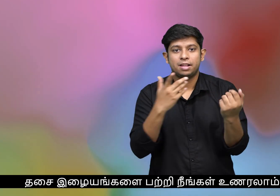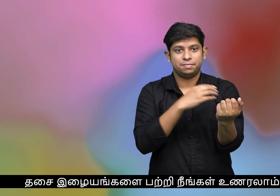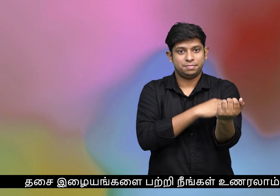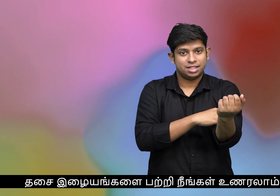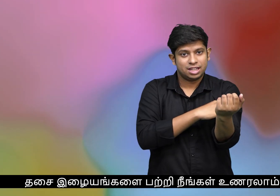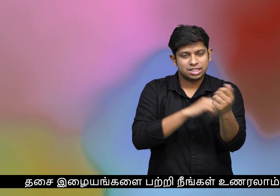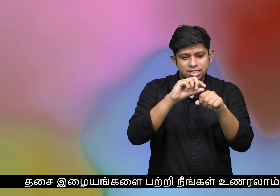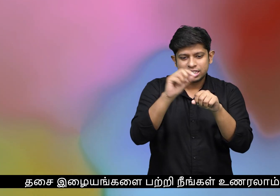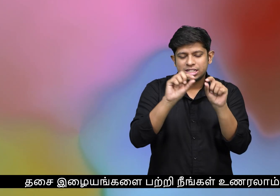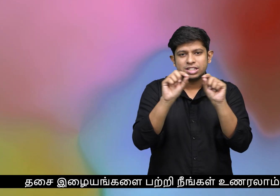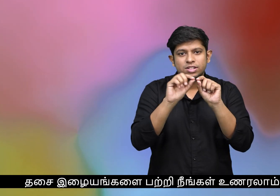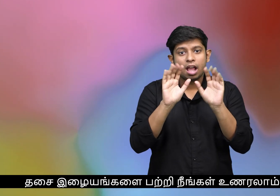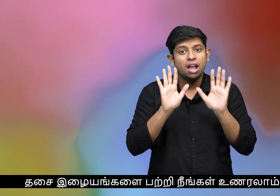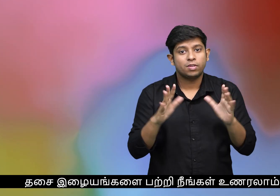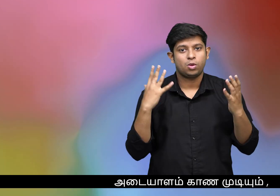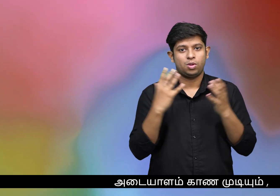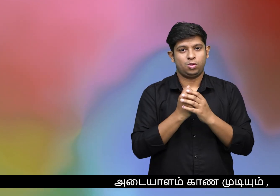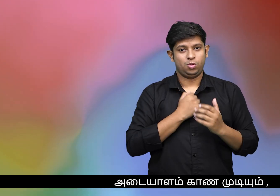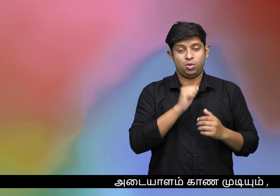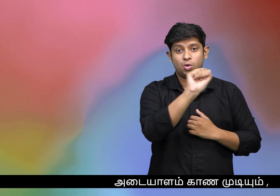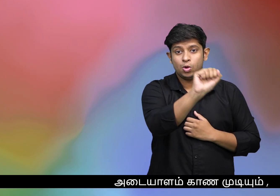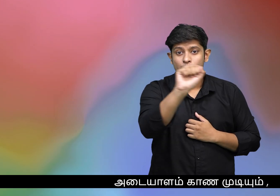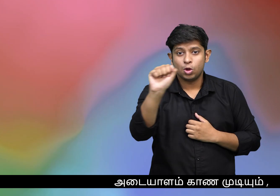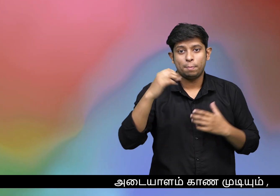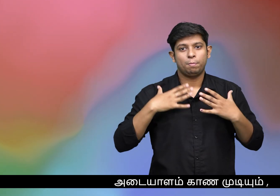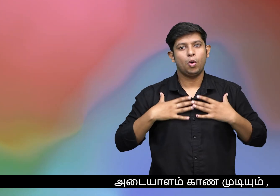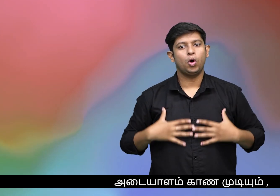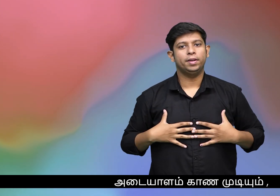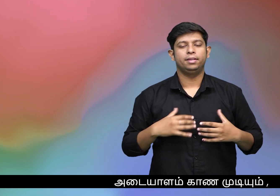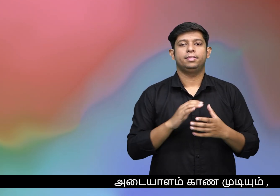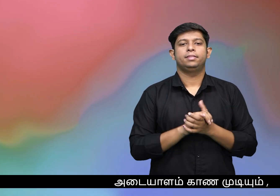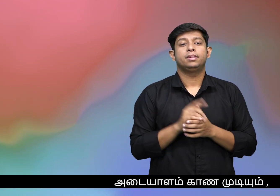நீங்கள் உணரலாம் மற்றும் அதை அடையாளம் காண முடியும்.